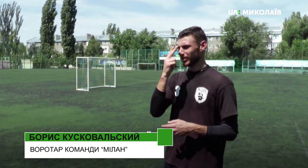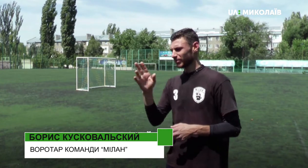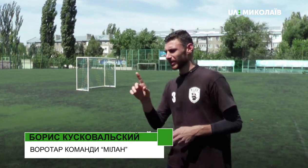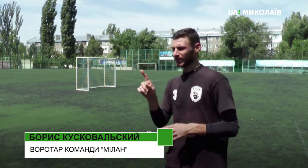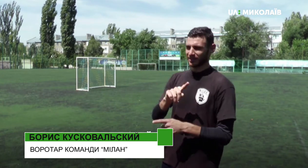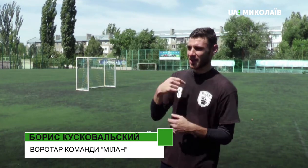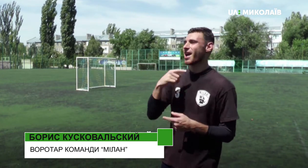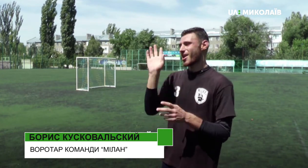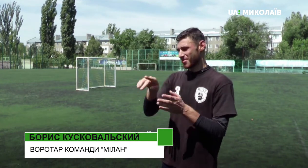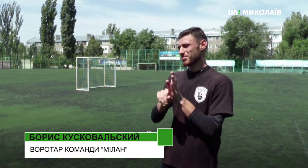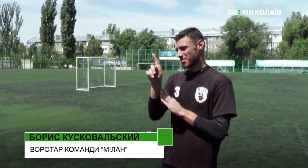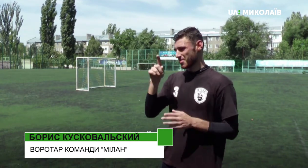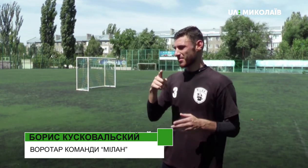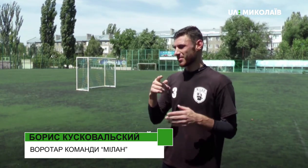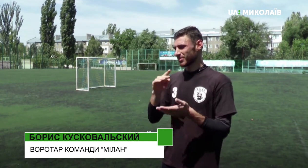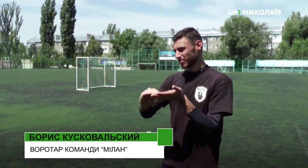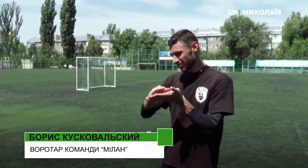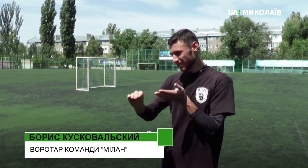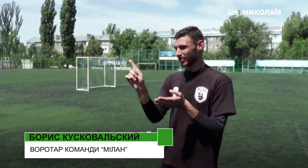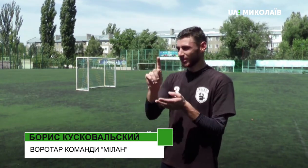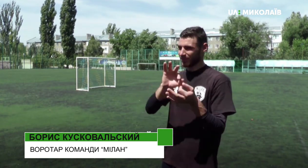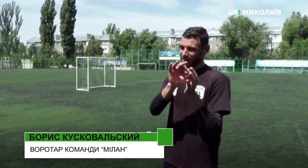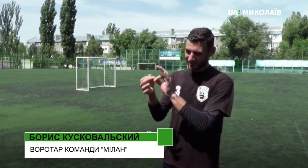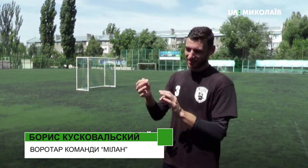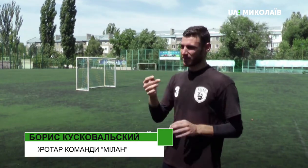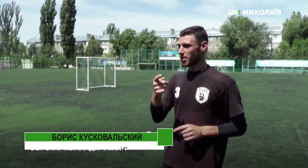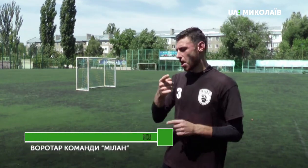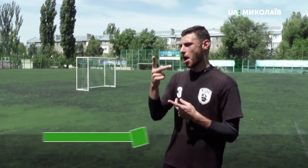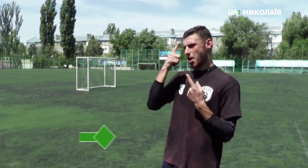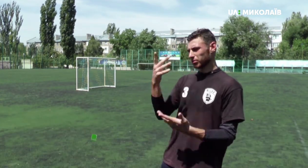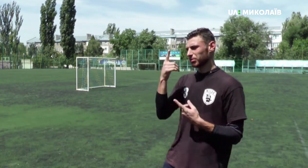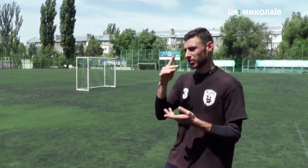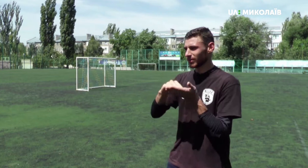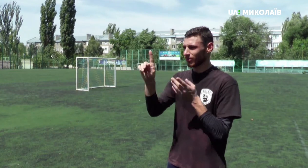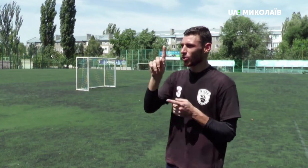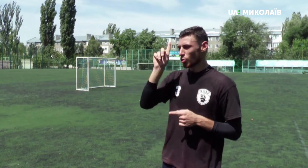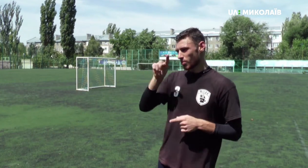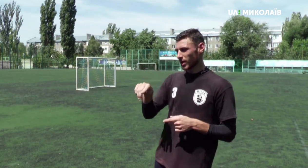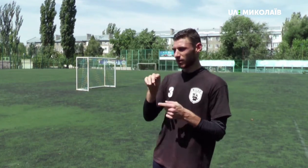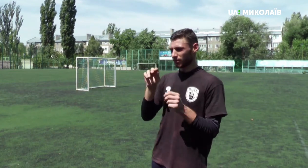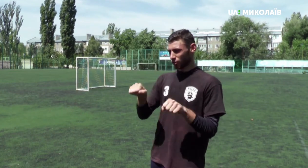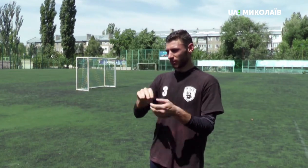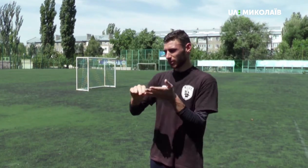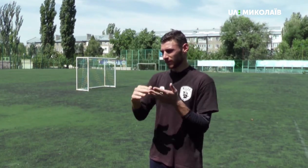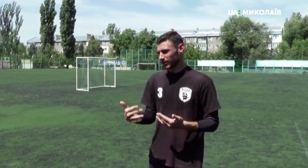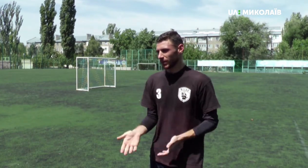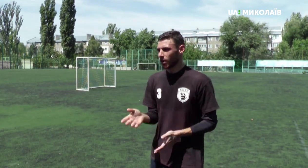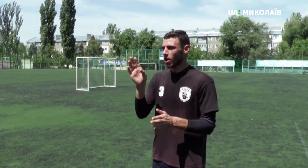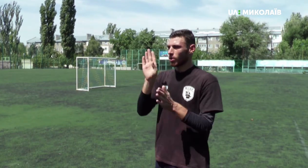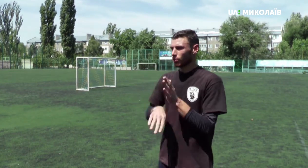непорозумінням. Бачив, що чуючі люди не розуміють мене. Тоді я намагався показати прості жести або написати на записці те, що мені потрібно. Нічого